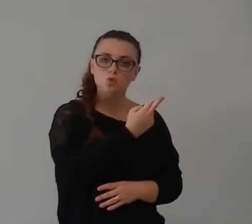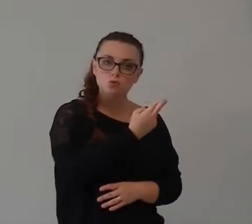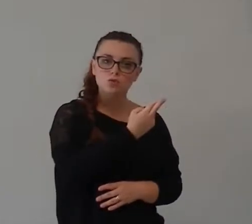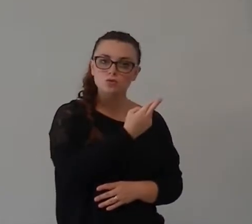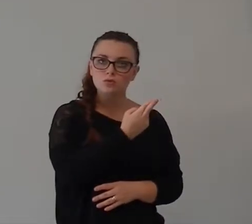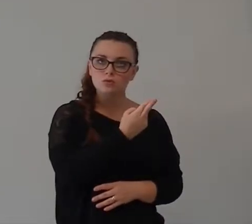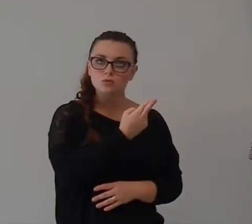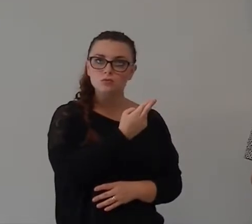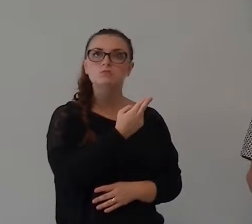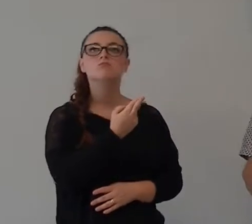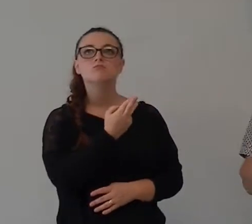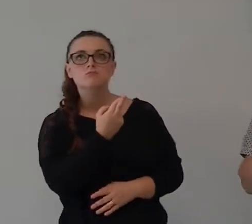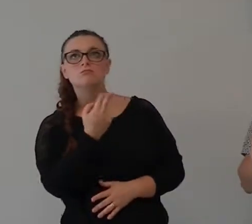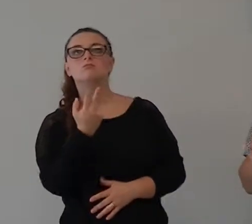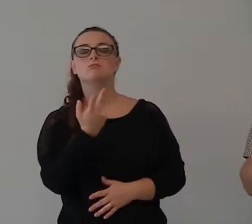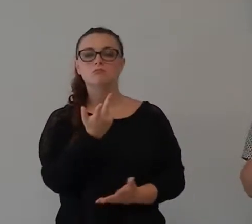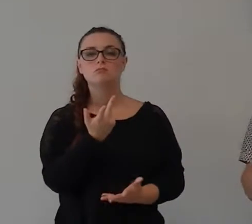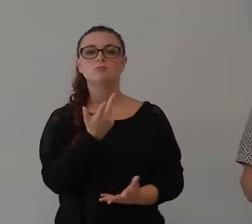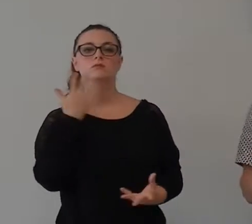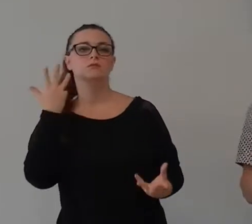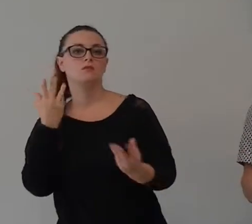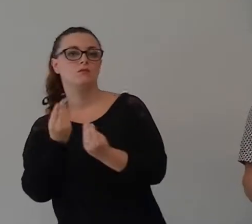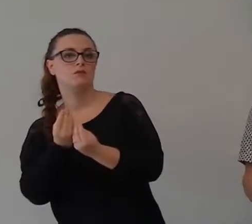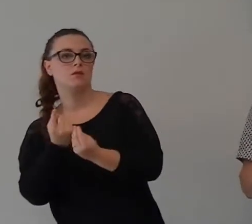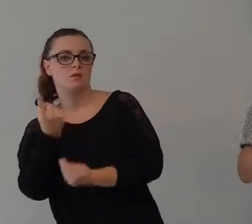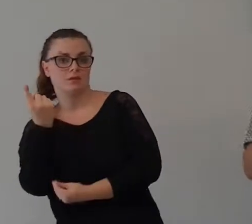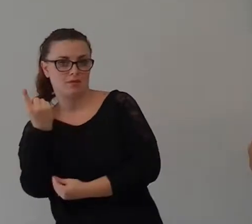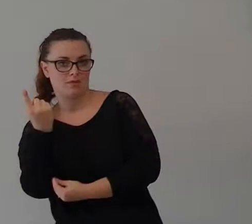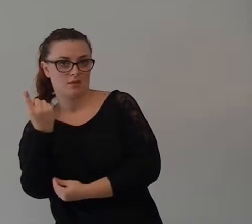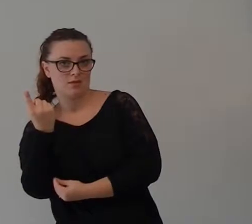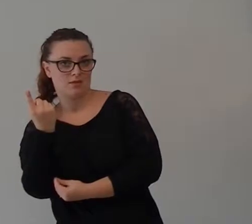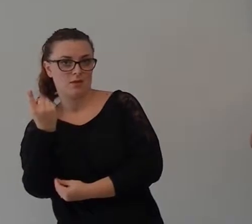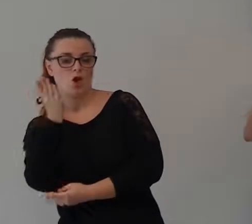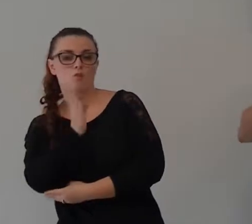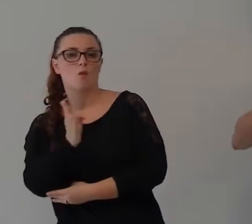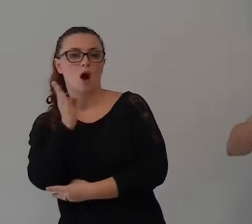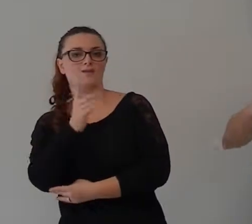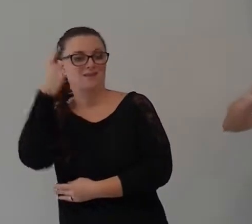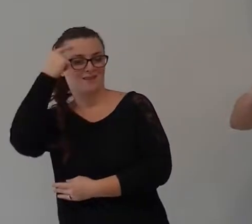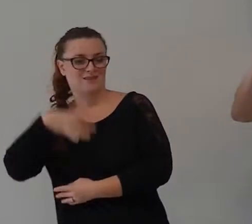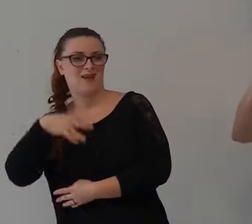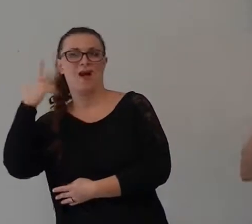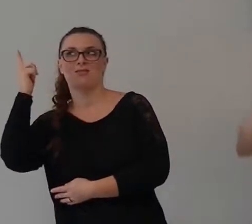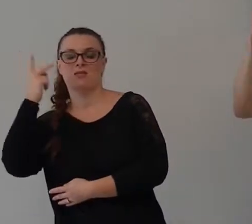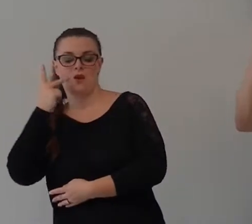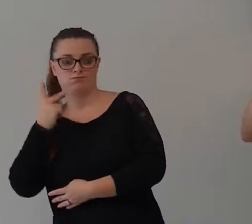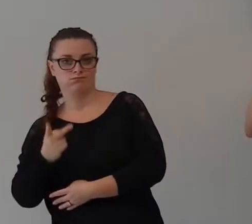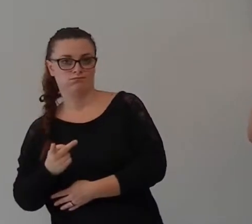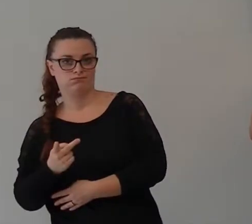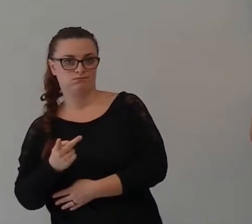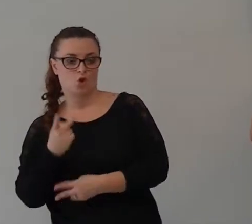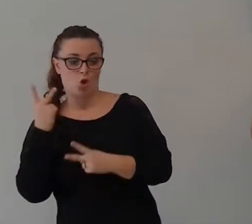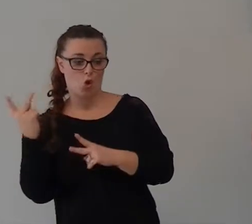Dio? Perché quello che sta facendo a Ruth lo sta facendo in nome di Dio. Perché ricordate, lui è iniziato dicendo: il Signore